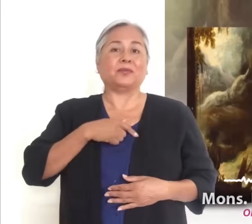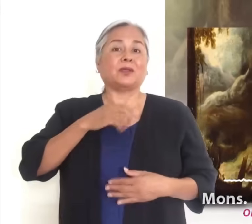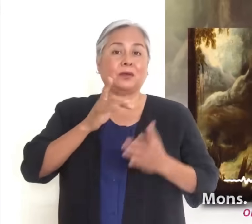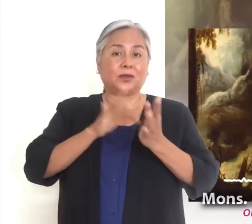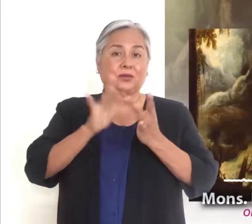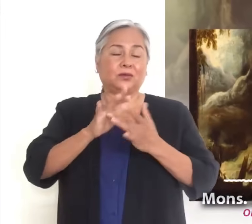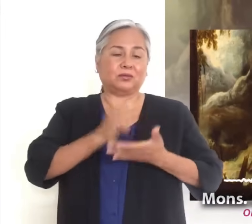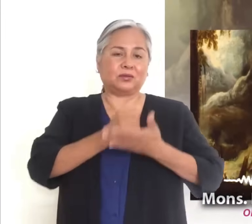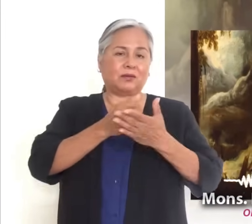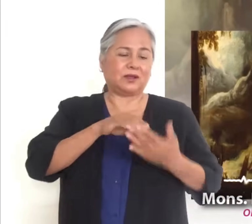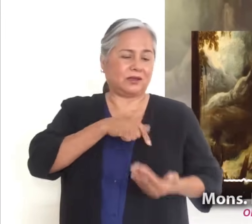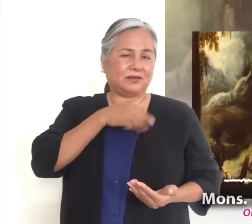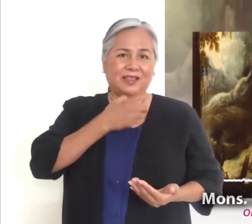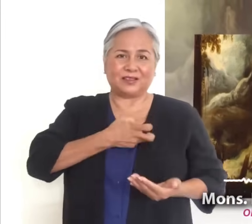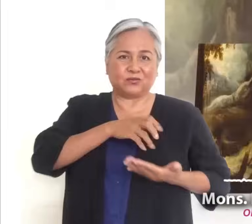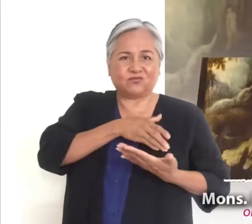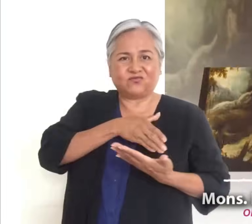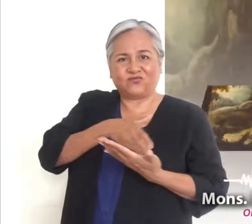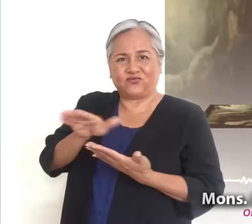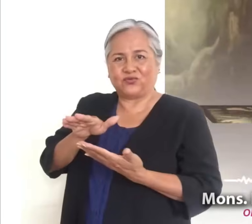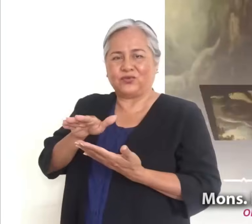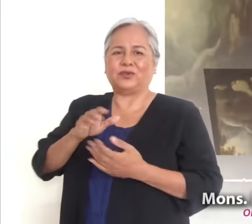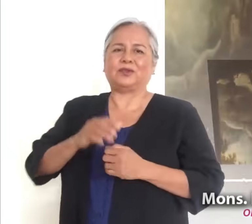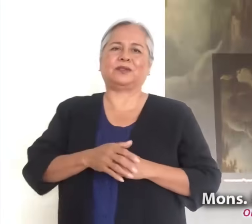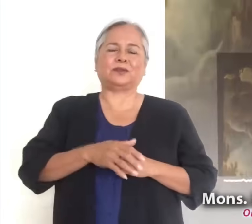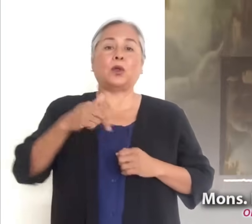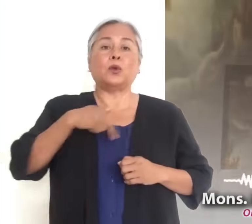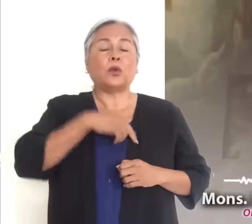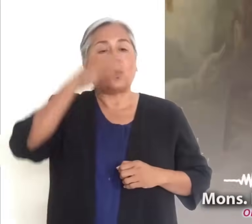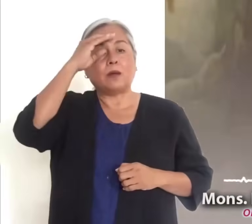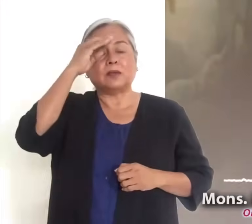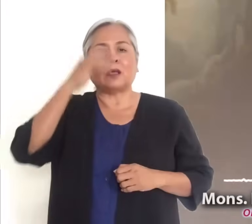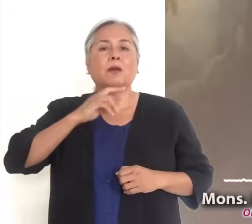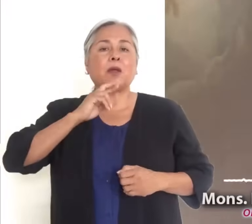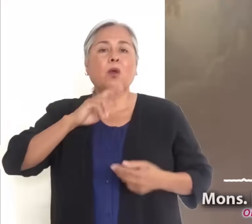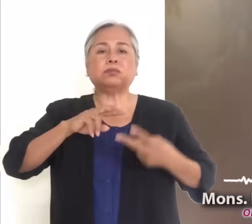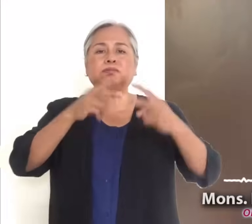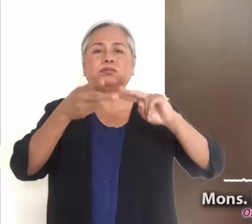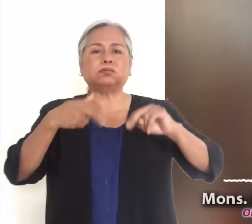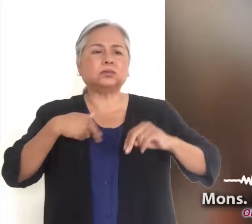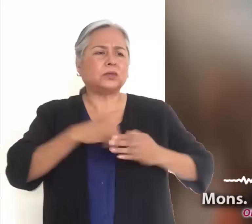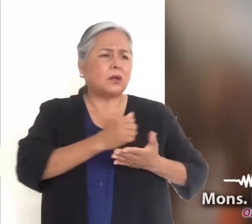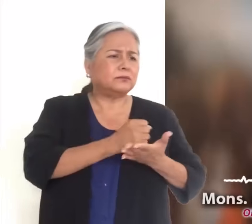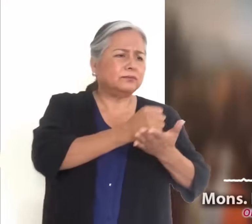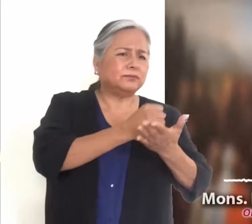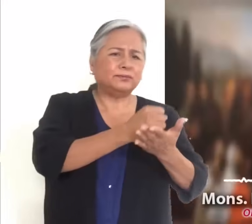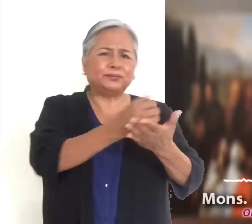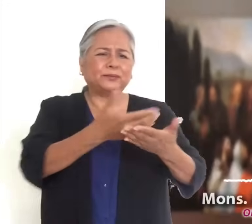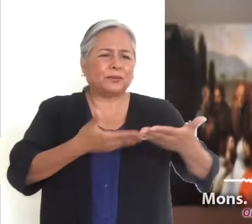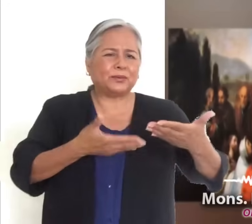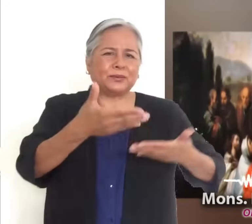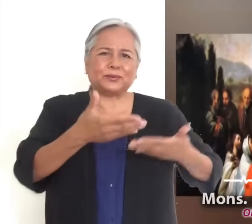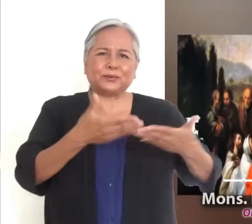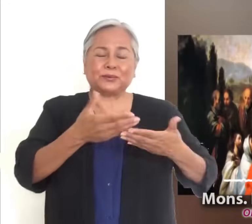aras de manifestar la propia fuerza. El servicio, como señal del seguimiento de Jesús, lo